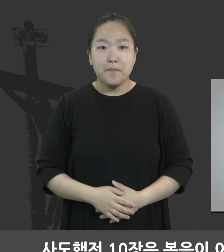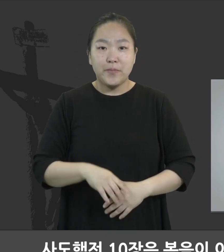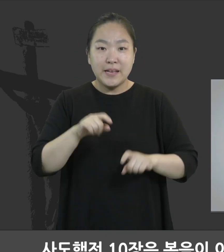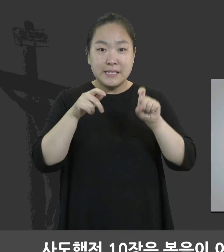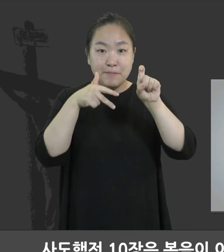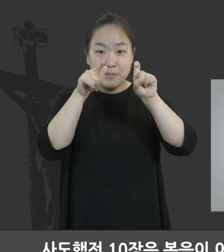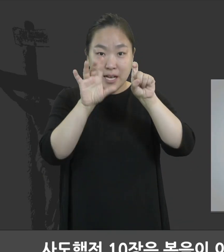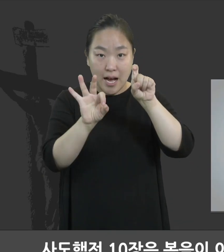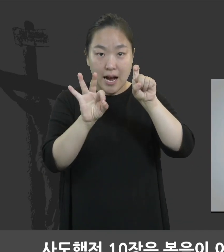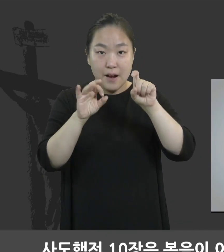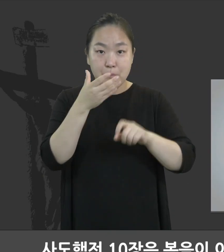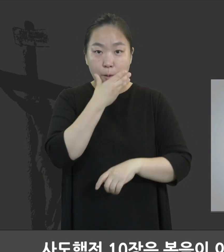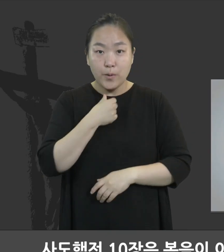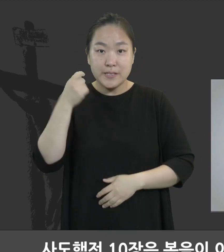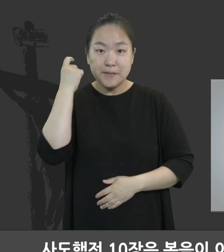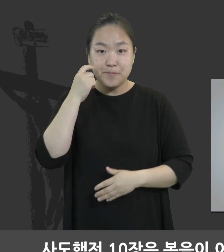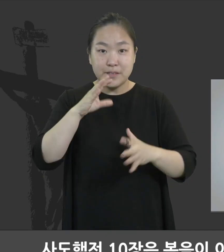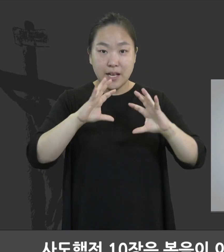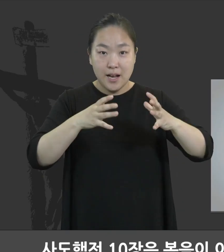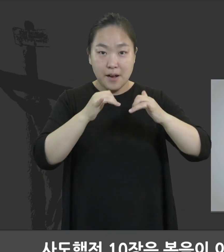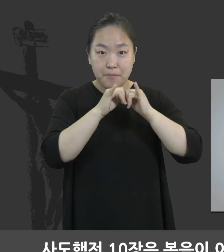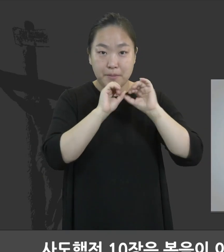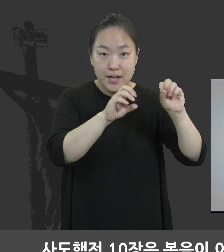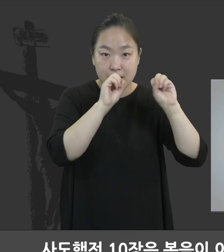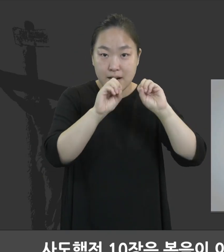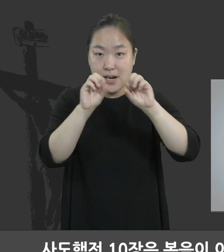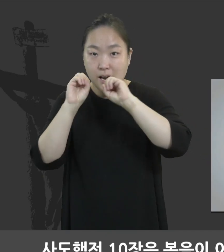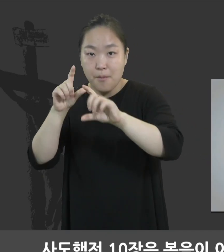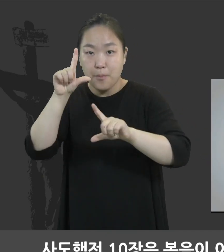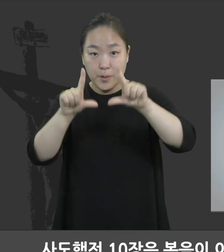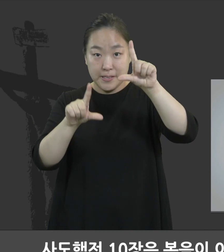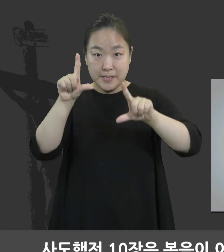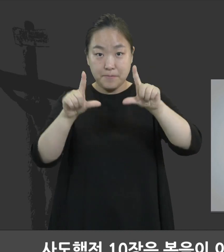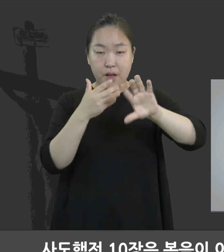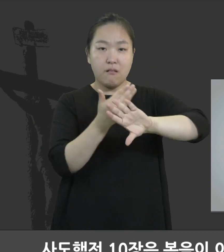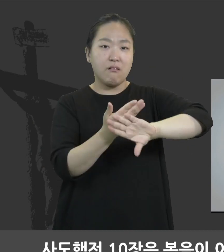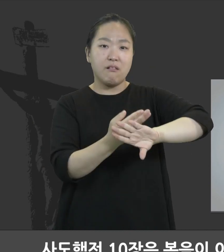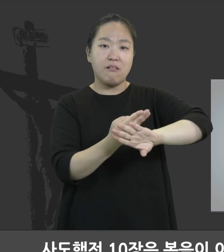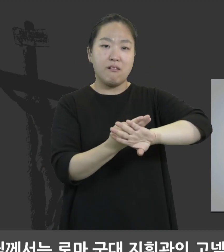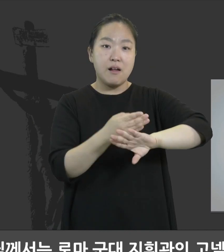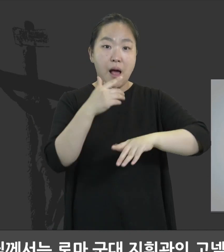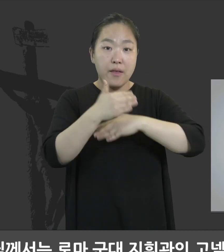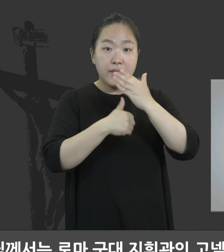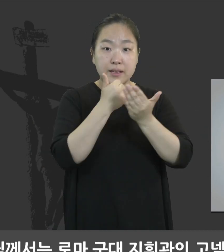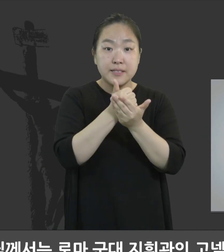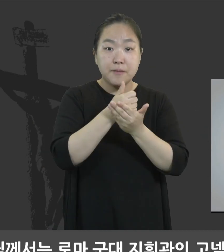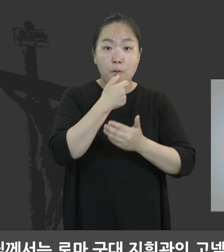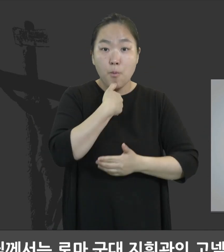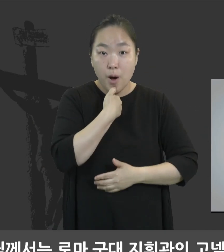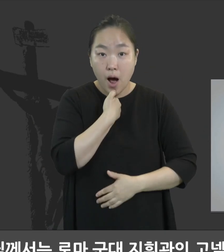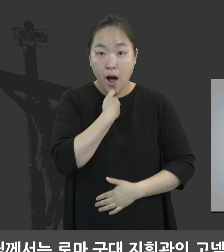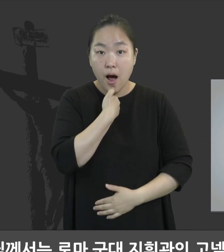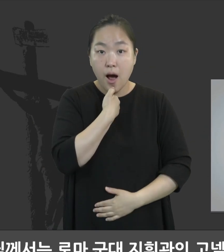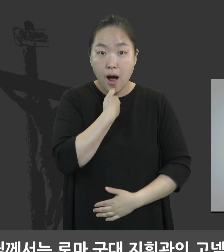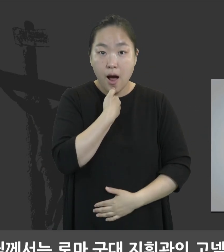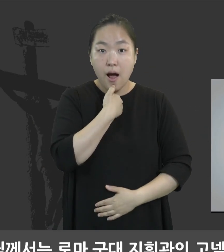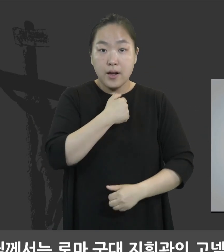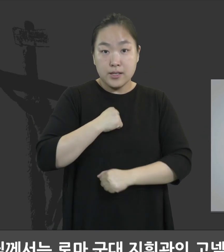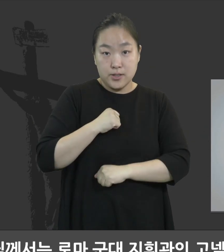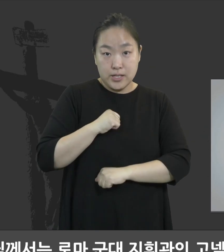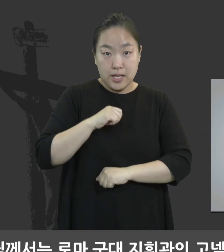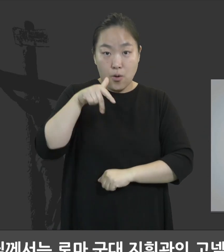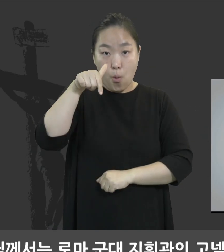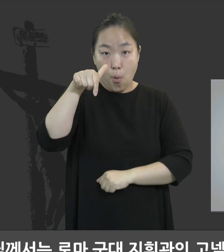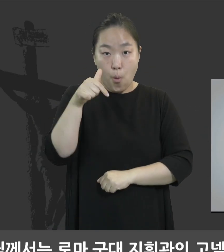사도행전 10장은 복음이 이방인에게 전파되는 또 다른 모습을 보여줍니다. 하나님께서는 로마 군대